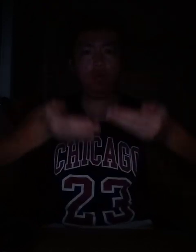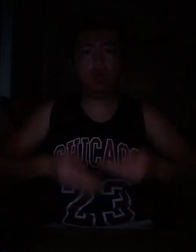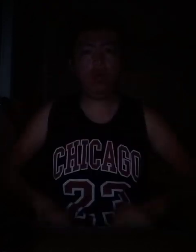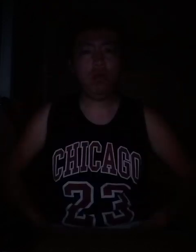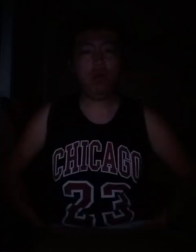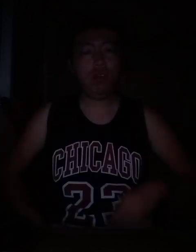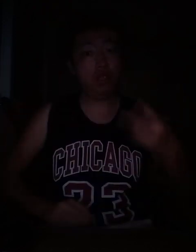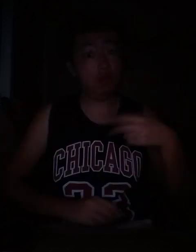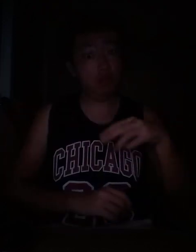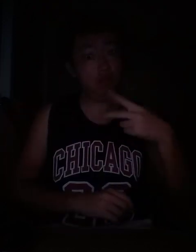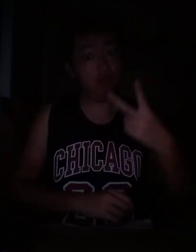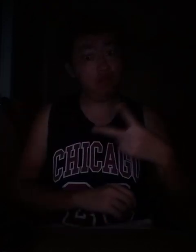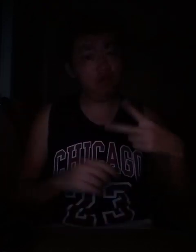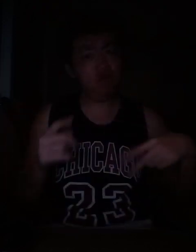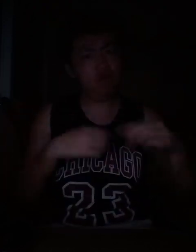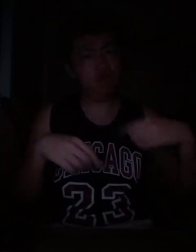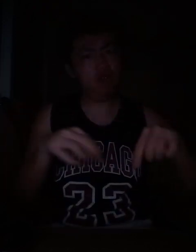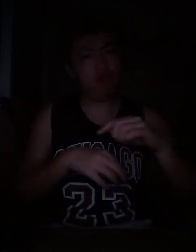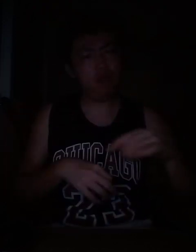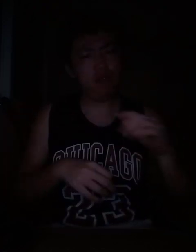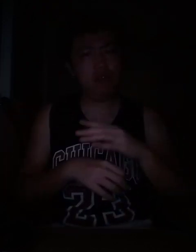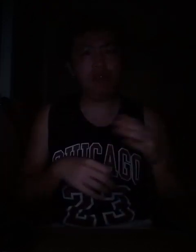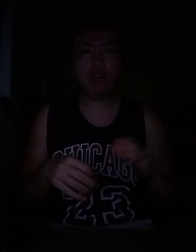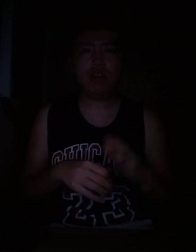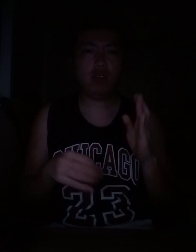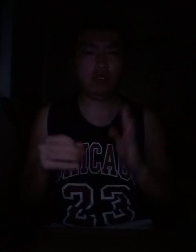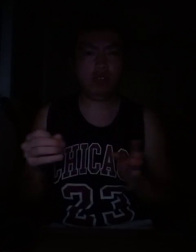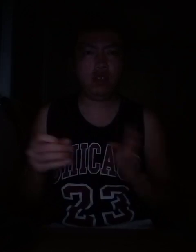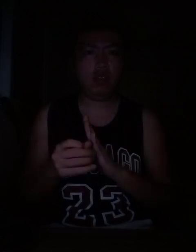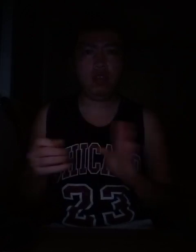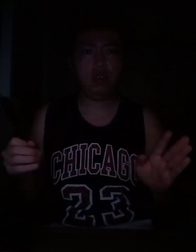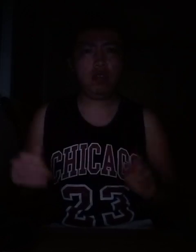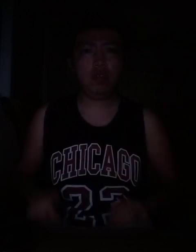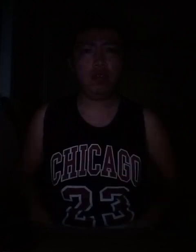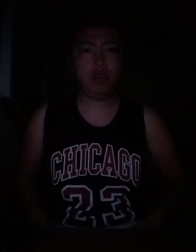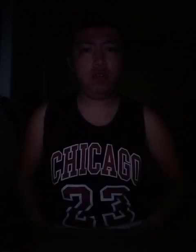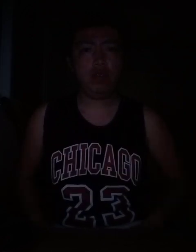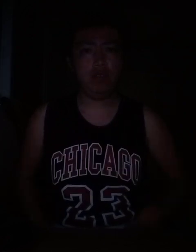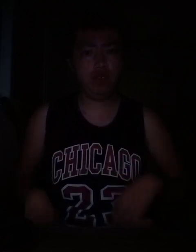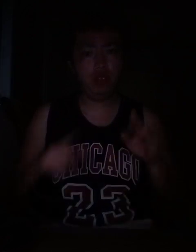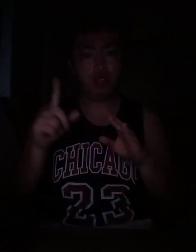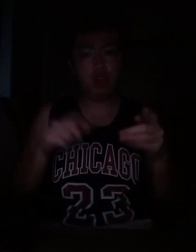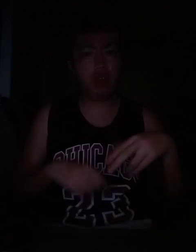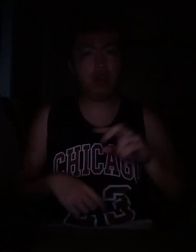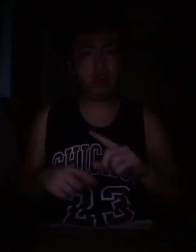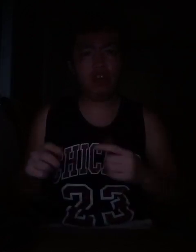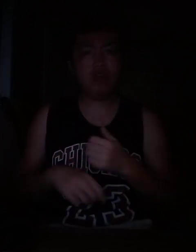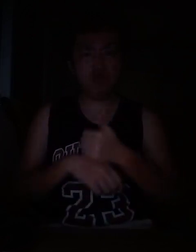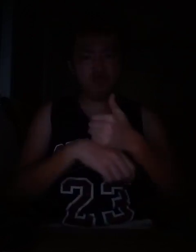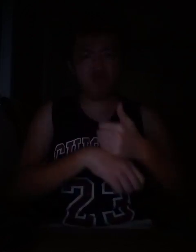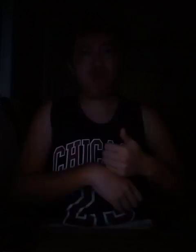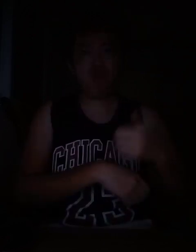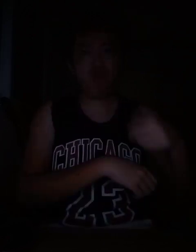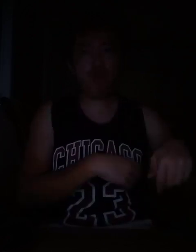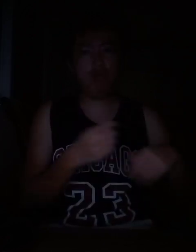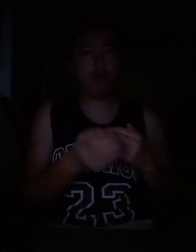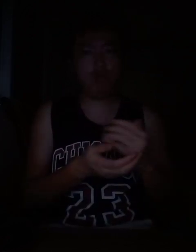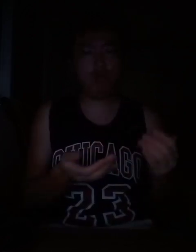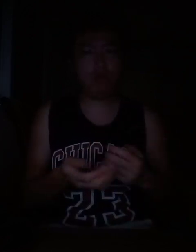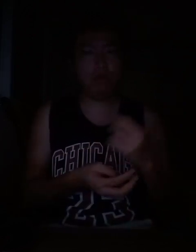열도가 태풍 2개의 동시에 영향을 받는 것 아니냐는 우려도 나왔는데요. 7호 태풍은 이번 주말쯤 일본 혼슈 지역에 영향을